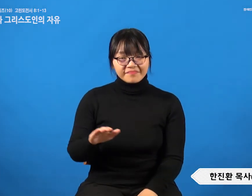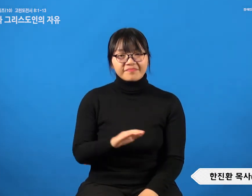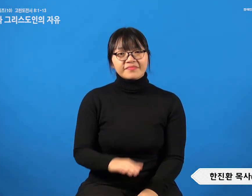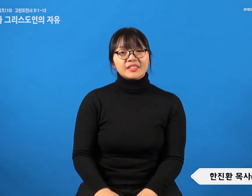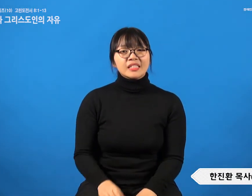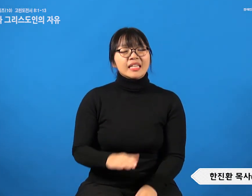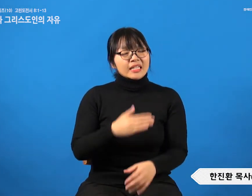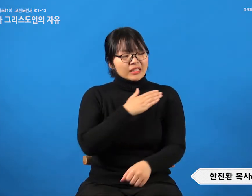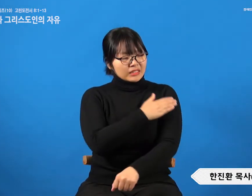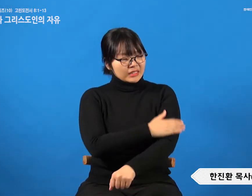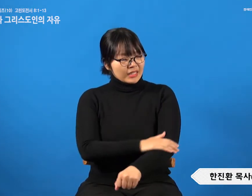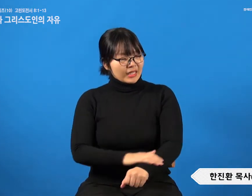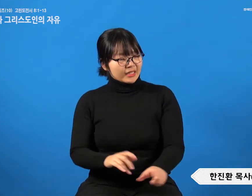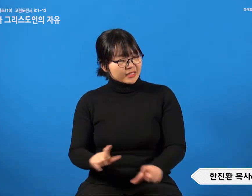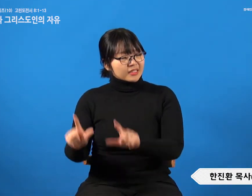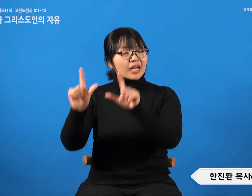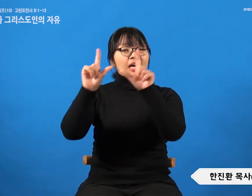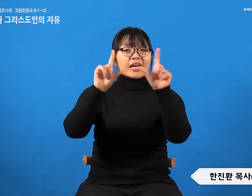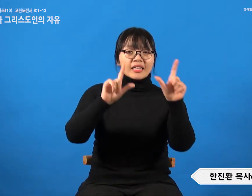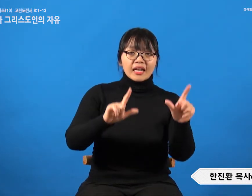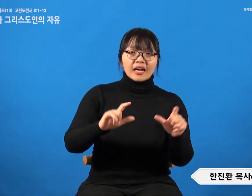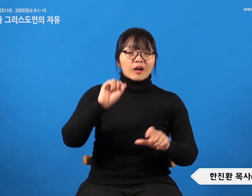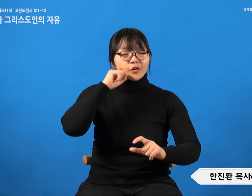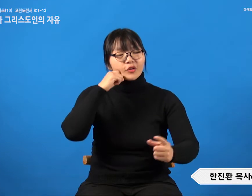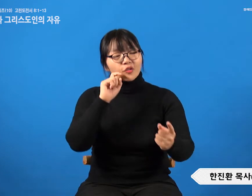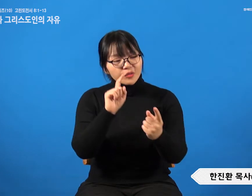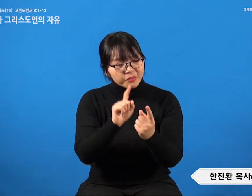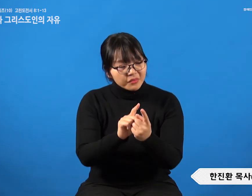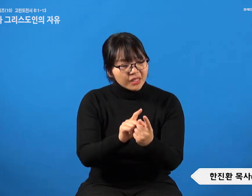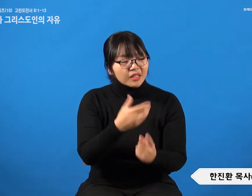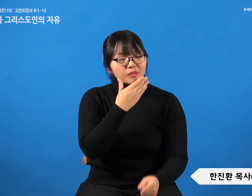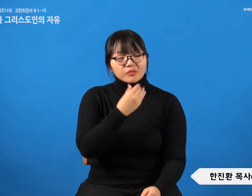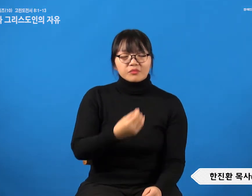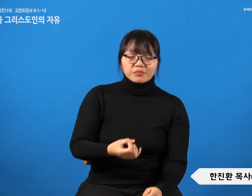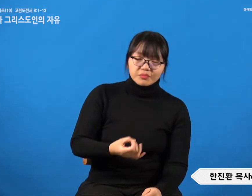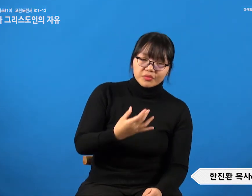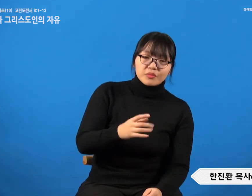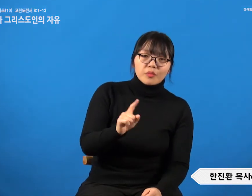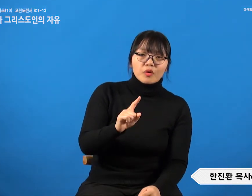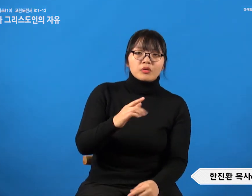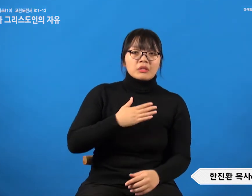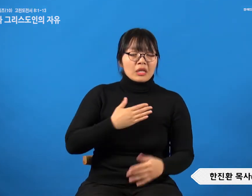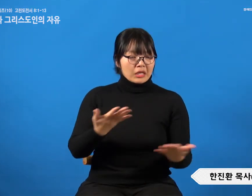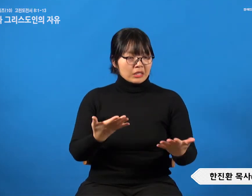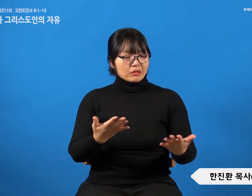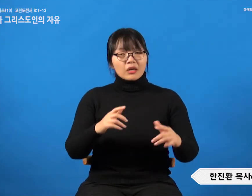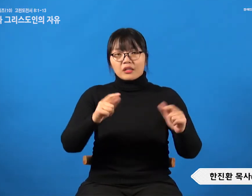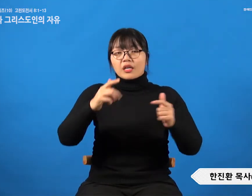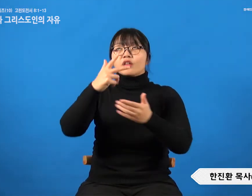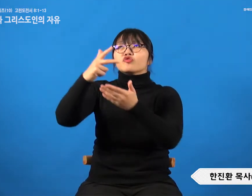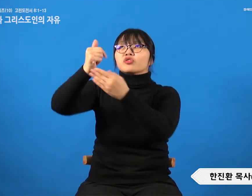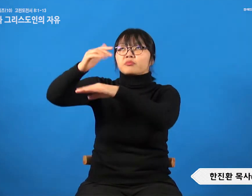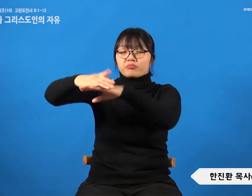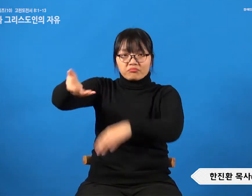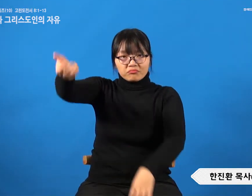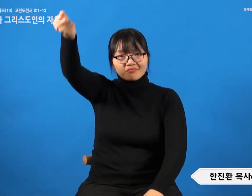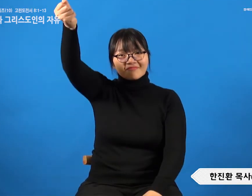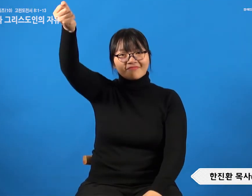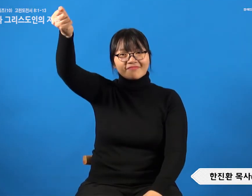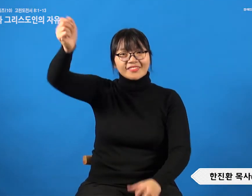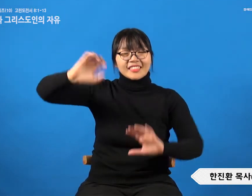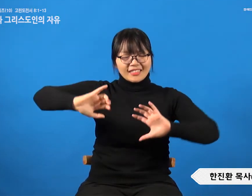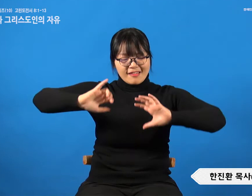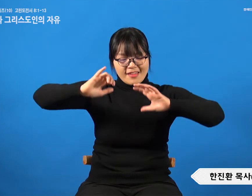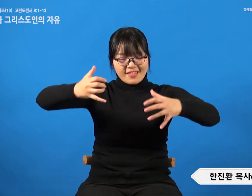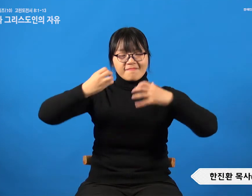우리의 길흉 화복은 전능하신 하나님의 손에 달려있지 않습니까? 천지를 지으신 창조주